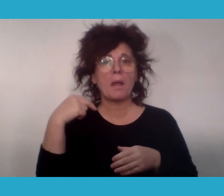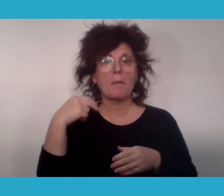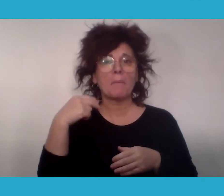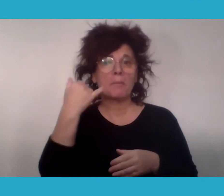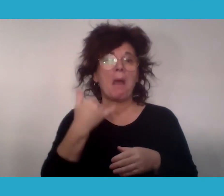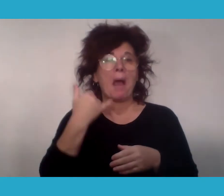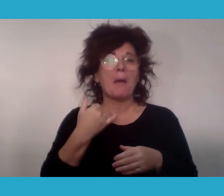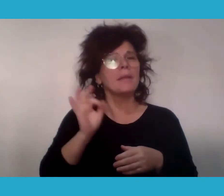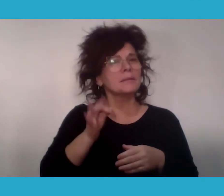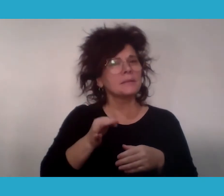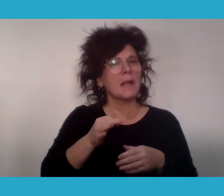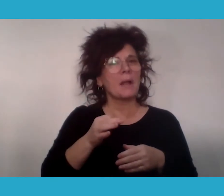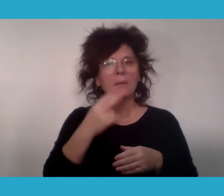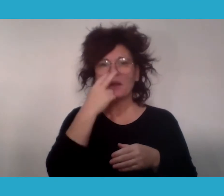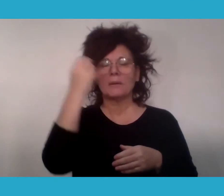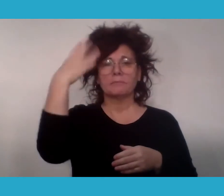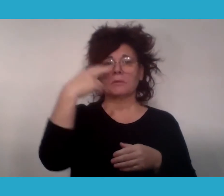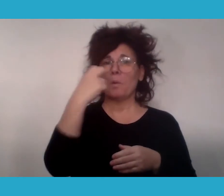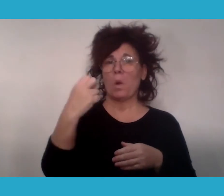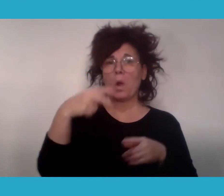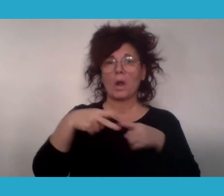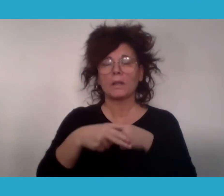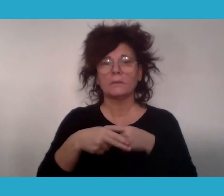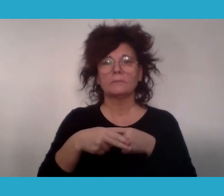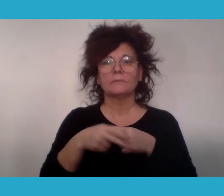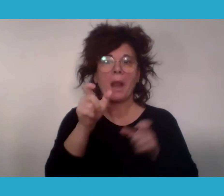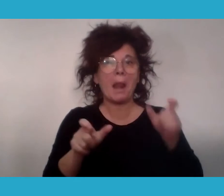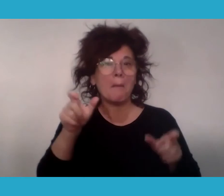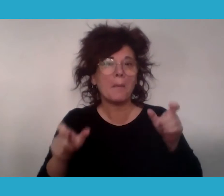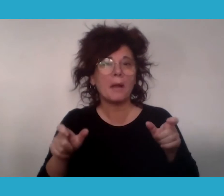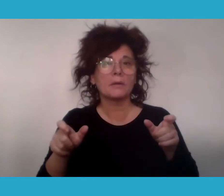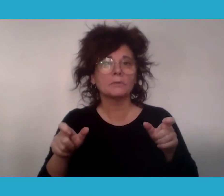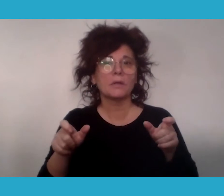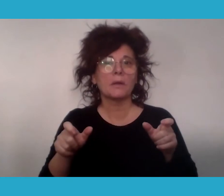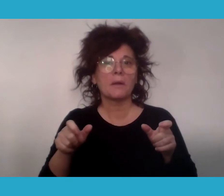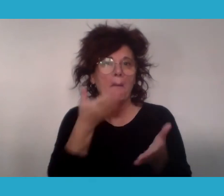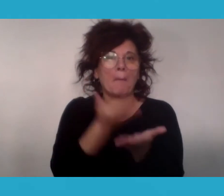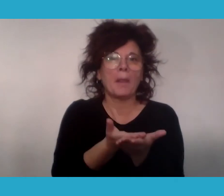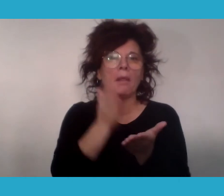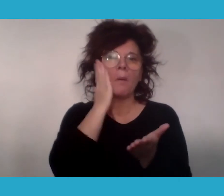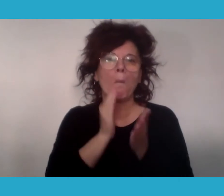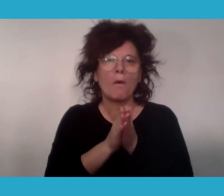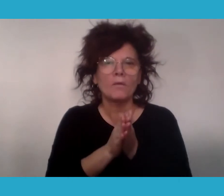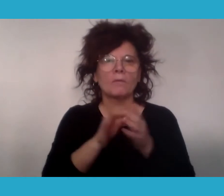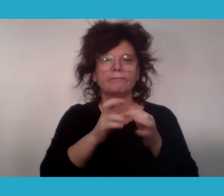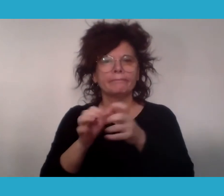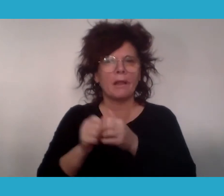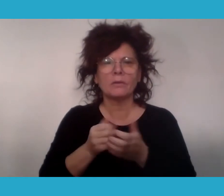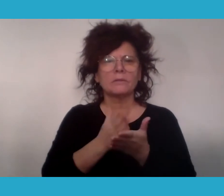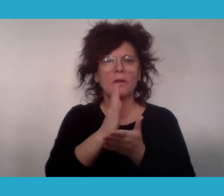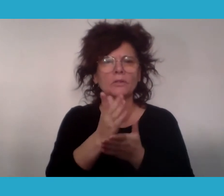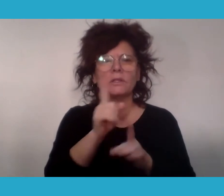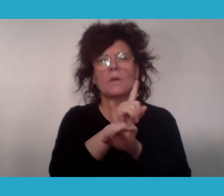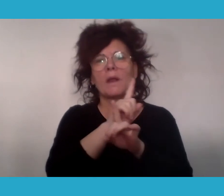luz programados en las zonas cuyos habitantes se ven afectados por el proyecto, por lo que se solicitó que no se avance con la audiencia. Recuerda